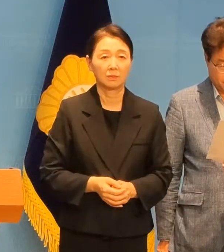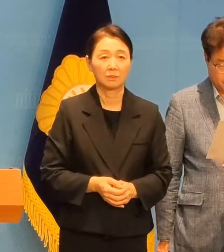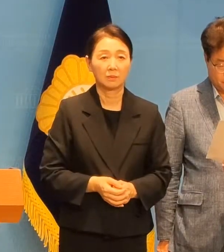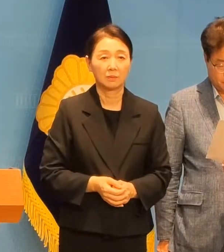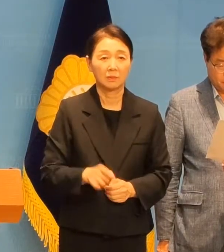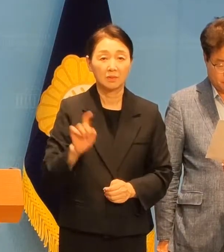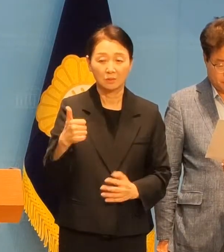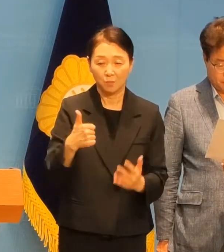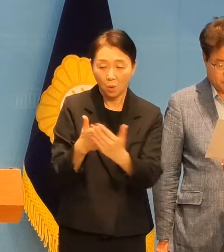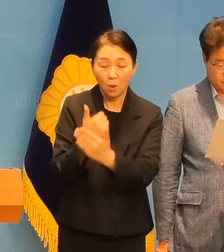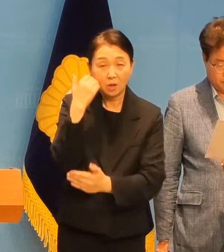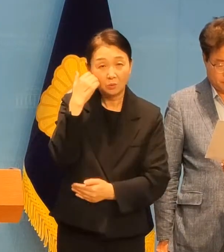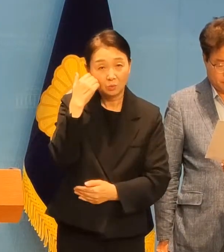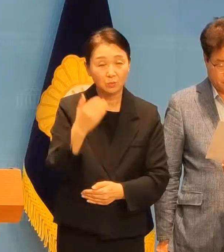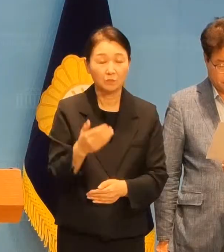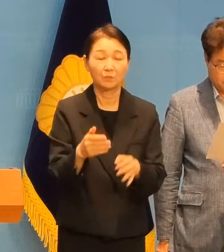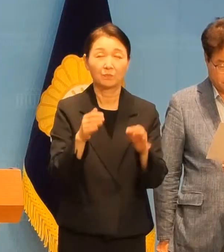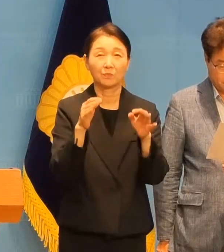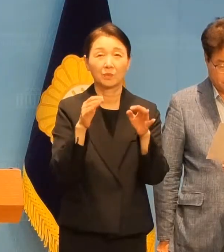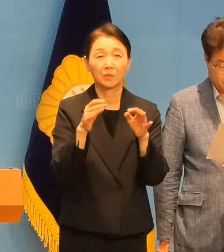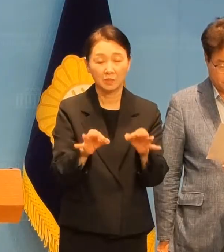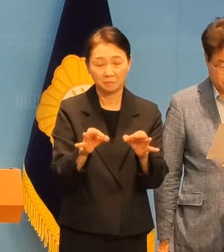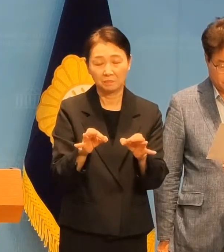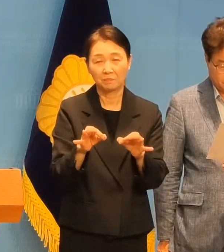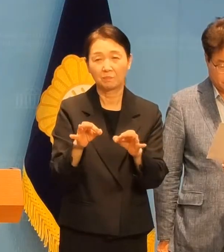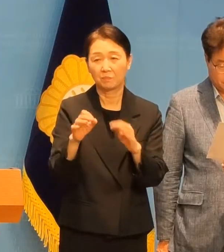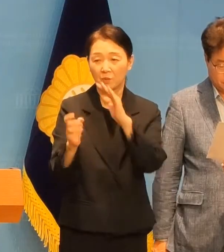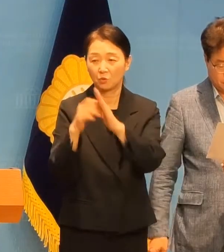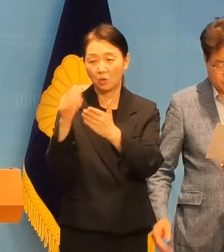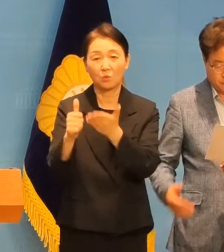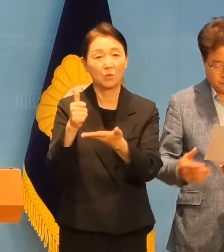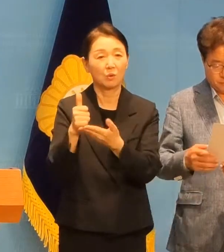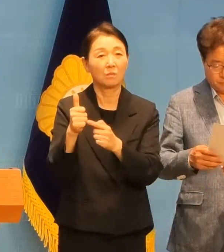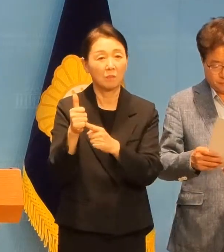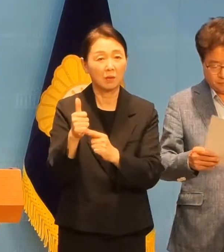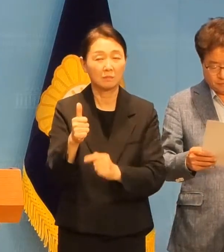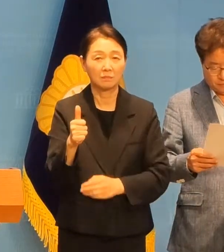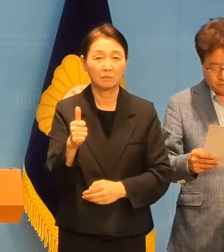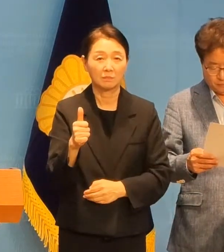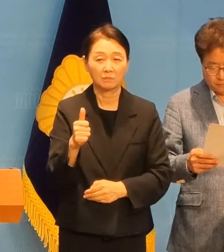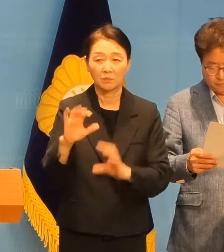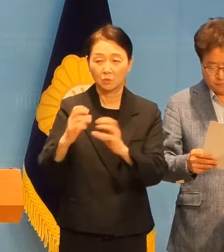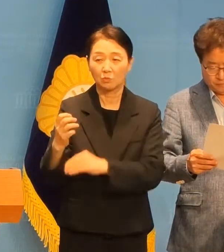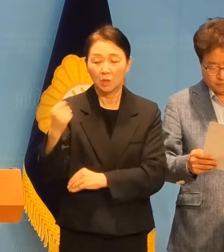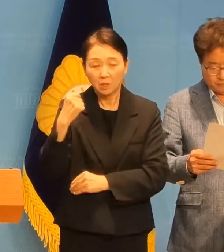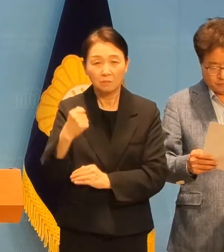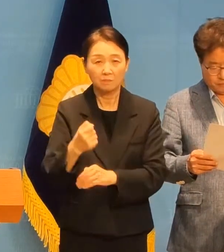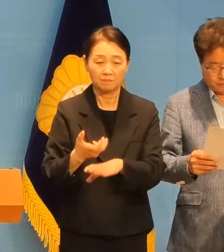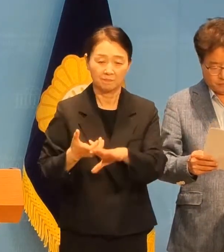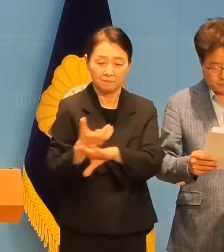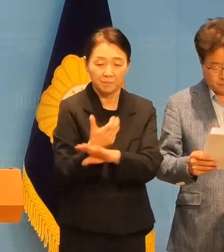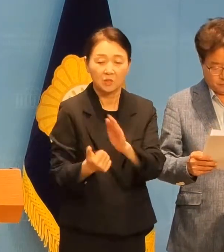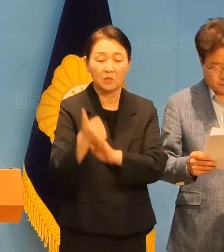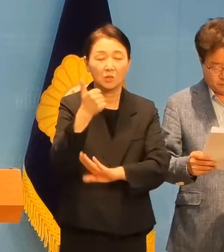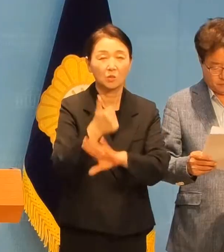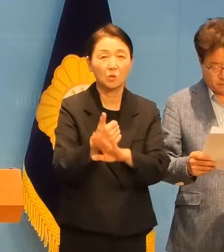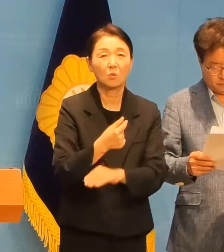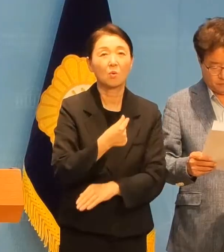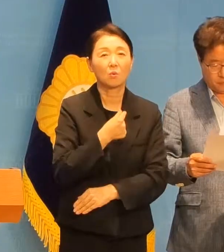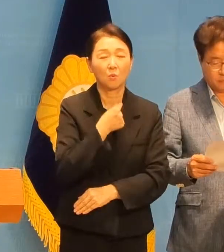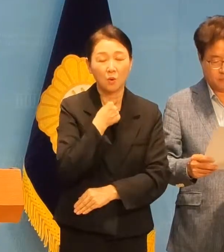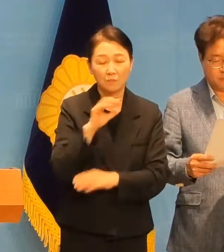이를 옹호한 김재원 최고위원은 국힘이 윤석열의 친일 쿠데타 성공을 기원한 내란